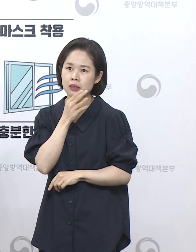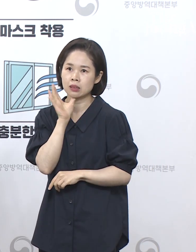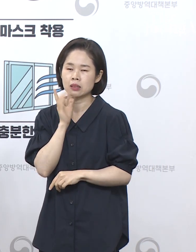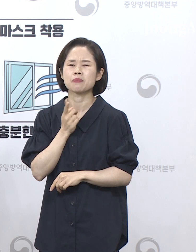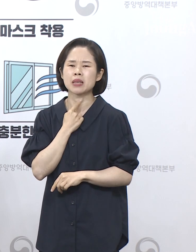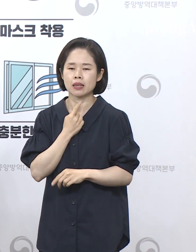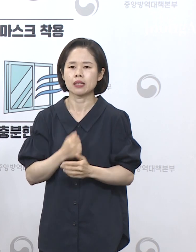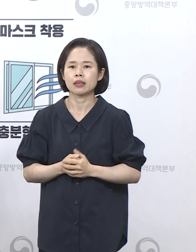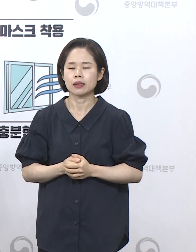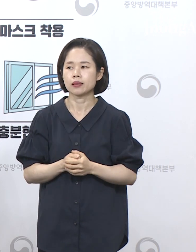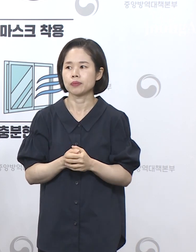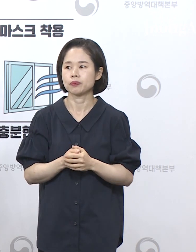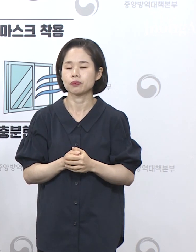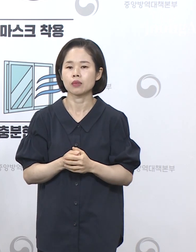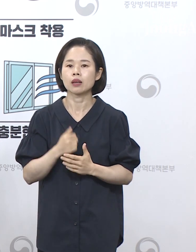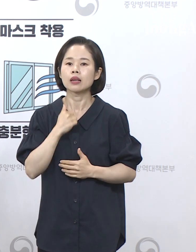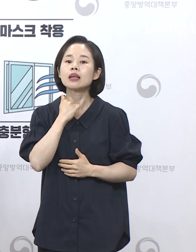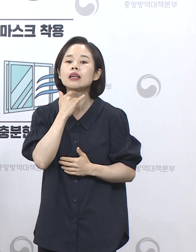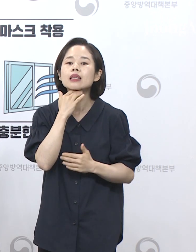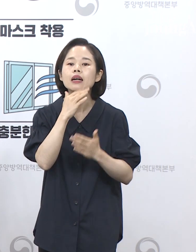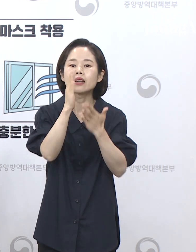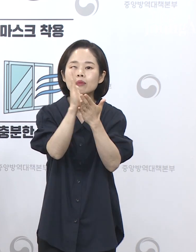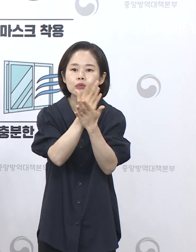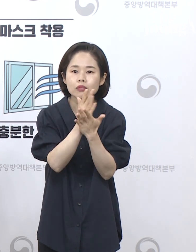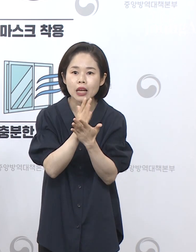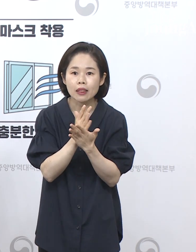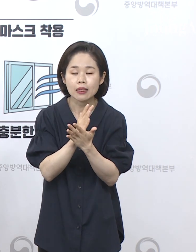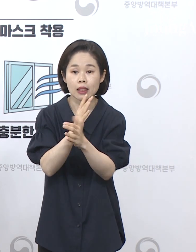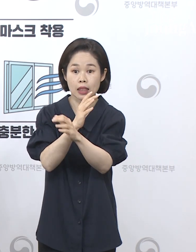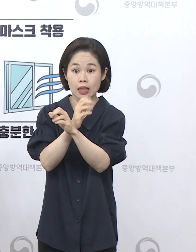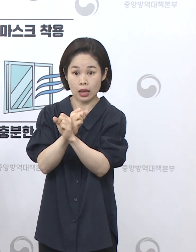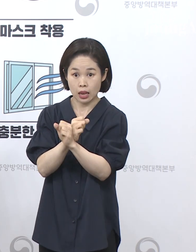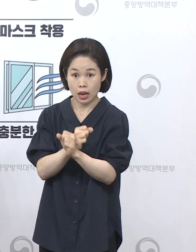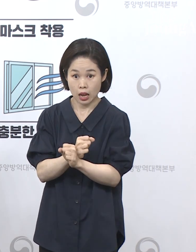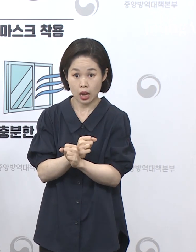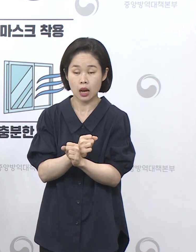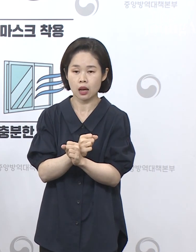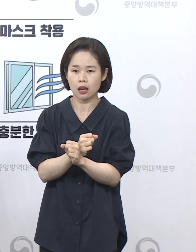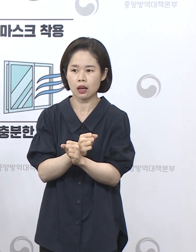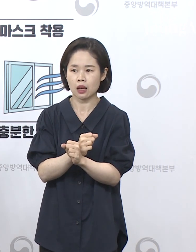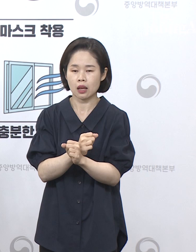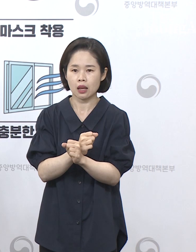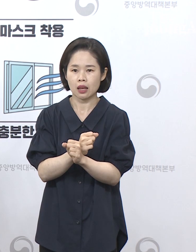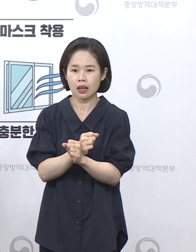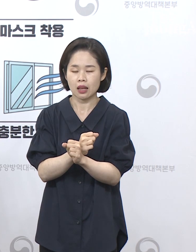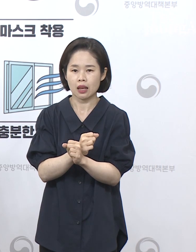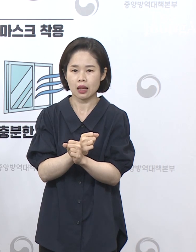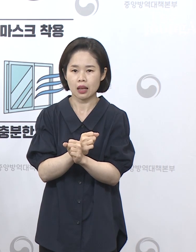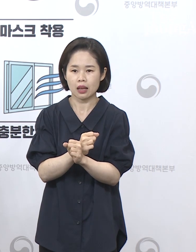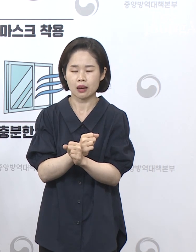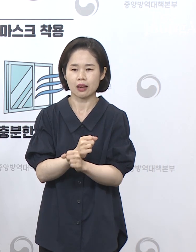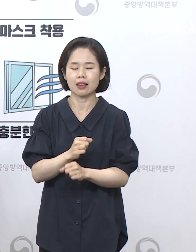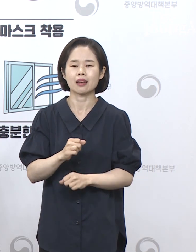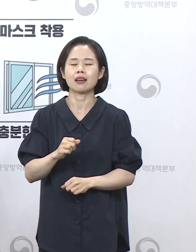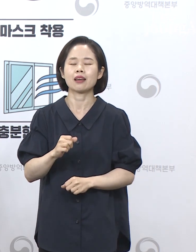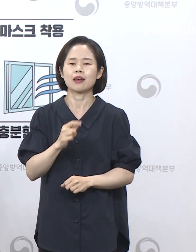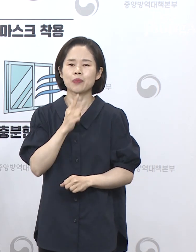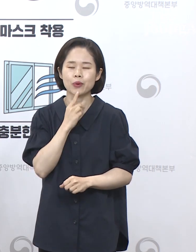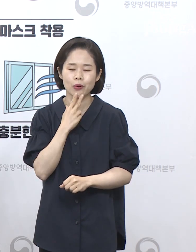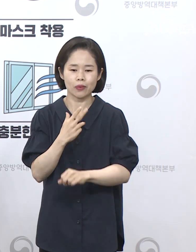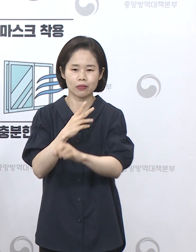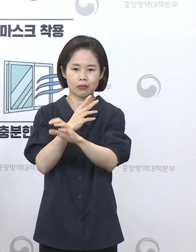연령층 분산 예약, 그 예약 관련해서는 그 선착순 예약이라는 점은